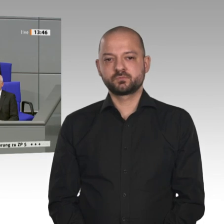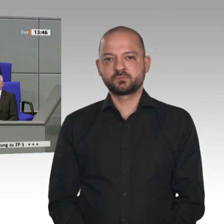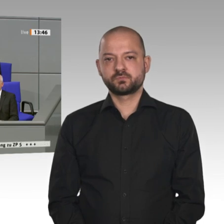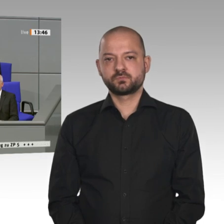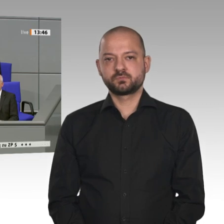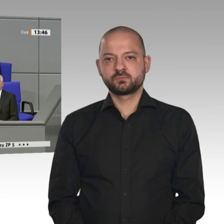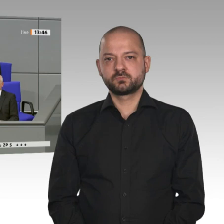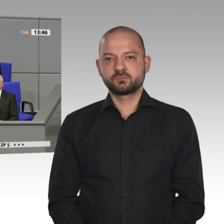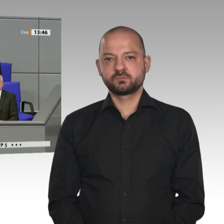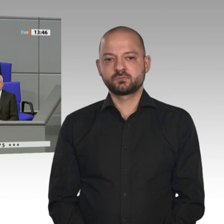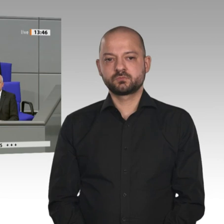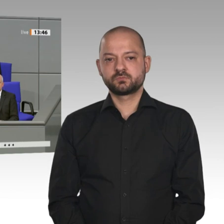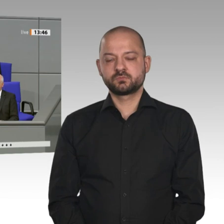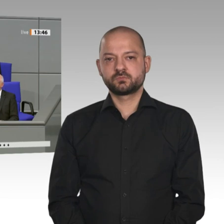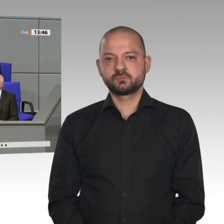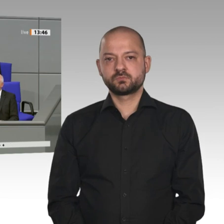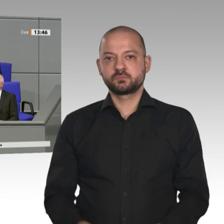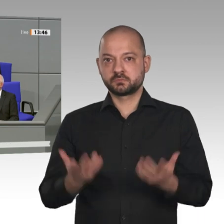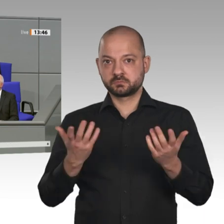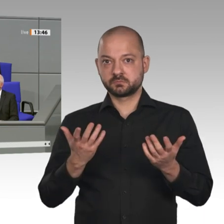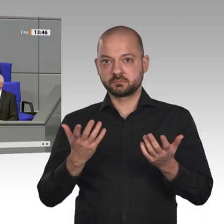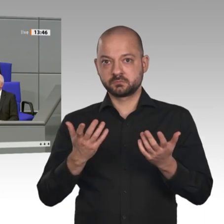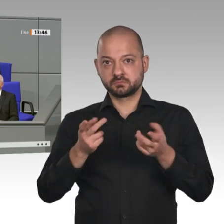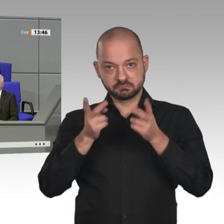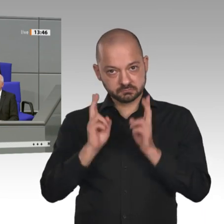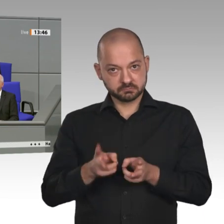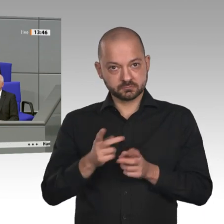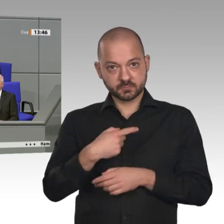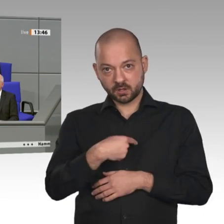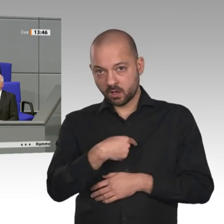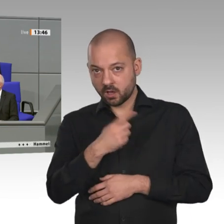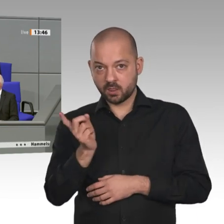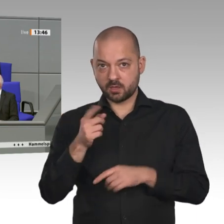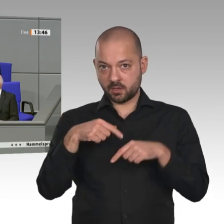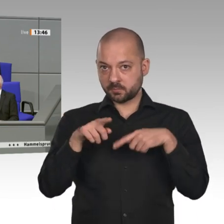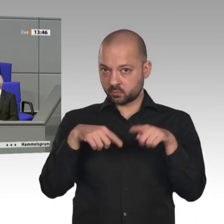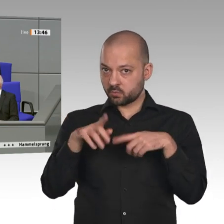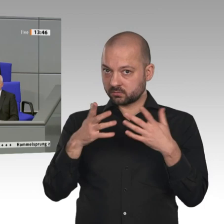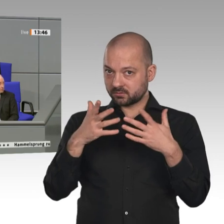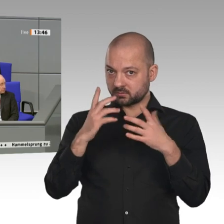Haben alle Abgeordneten den Saal verlassen? Können wir die Türen schließen?